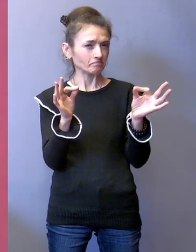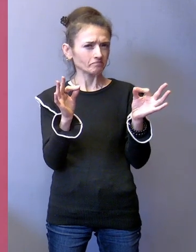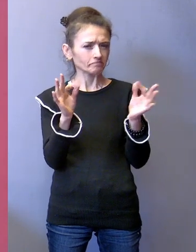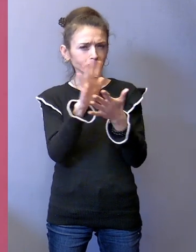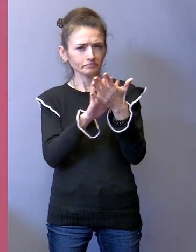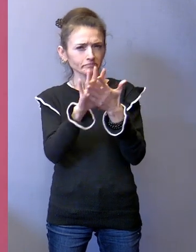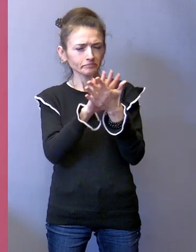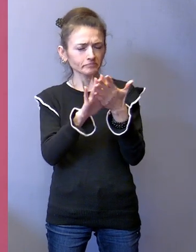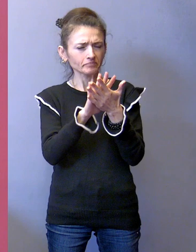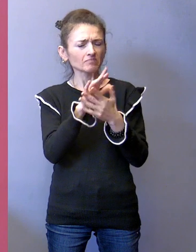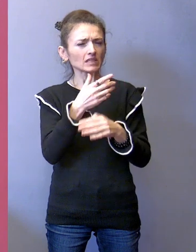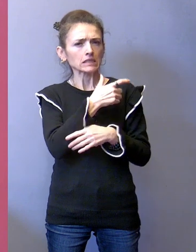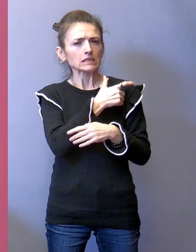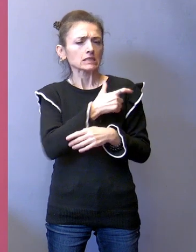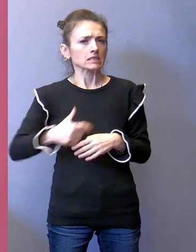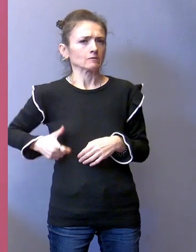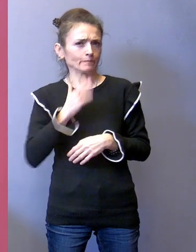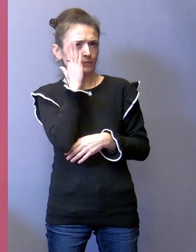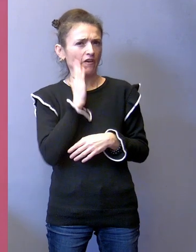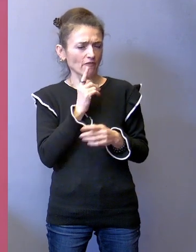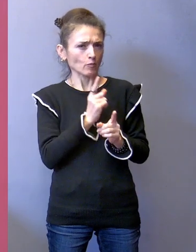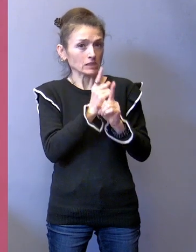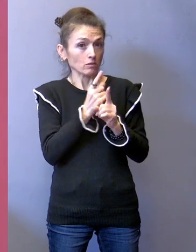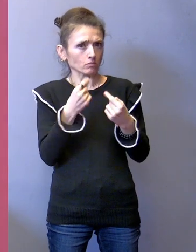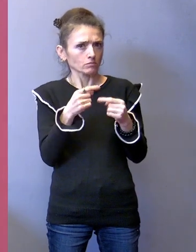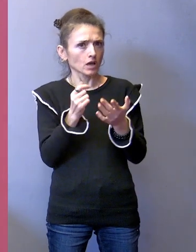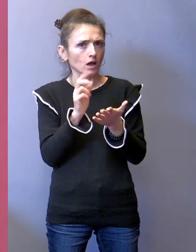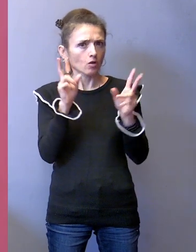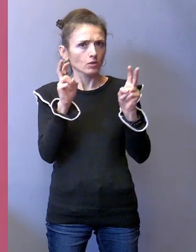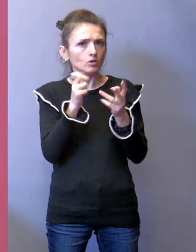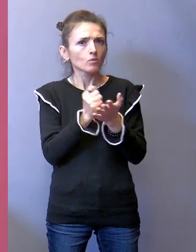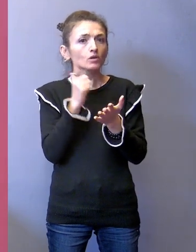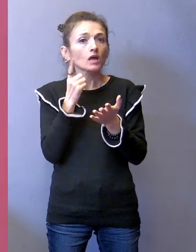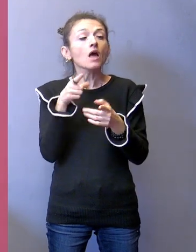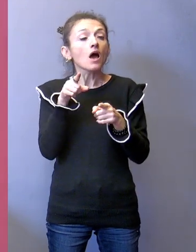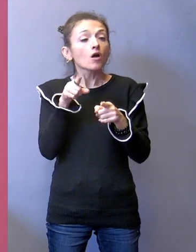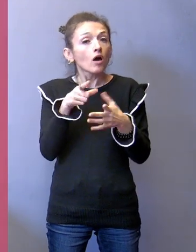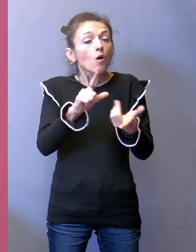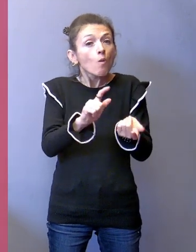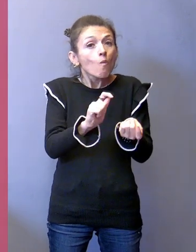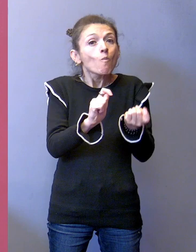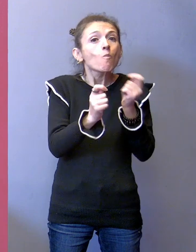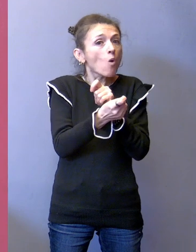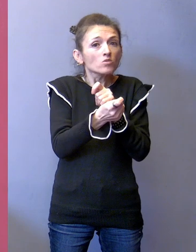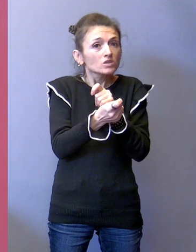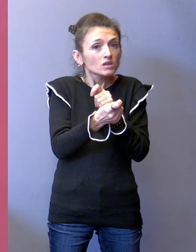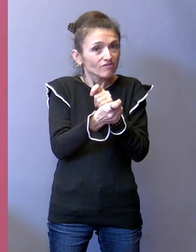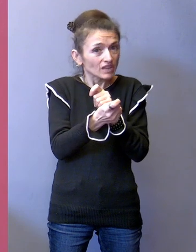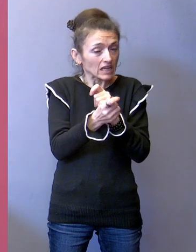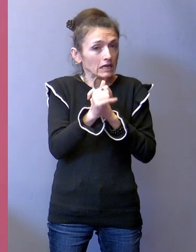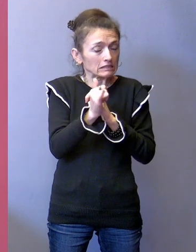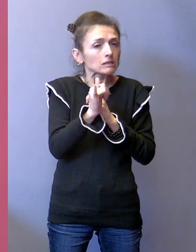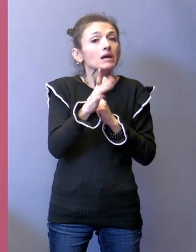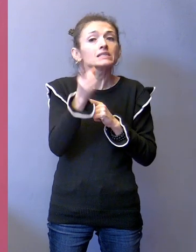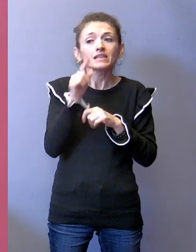molto importante il presupposto di tutta questa modifica È che se si va ad esempio a demolire in un quartiere